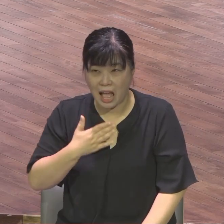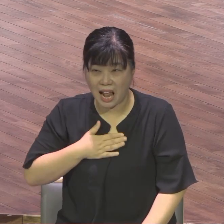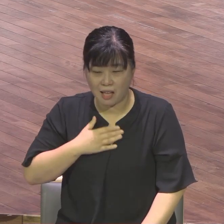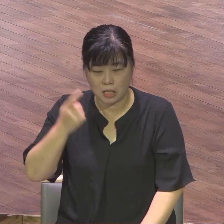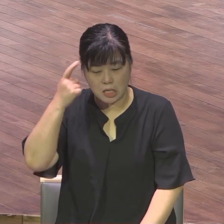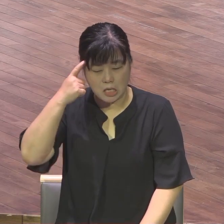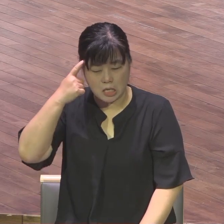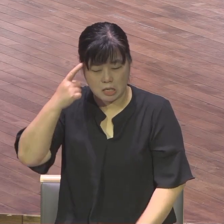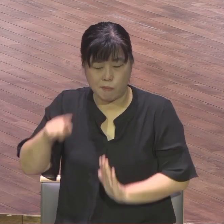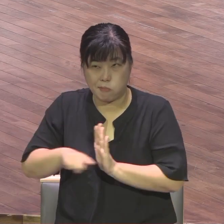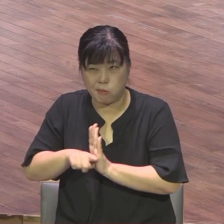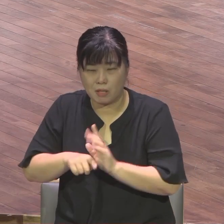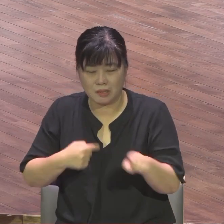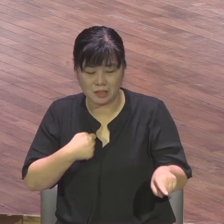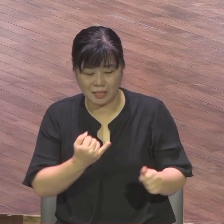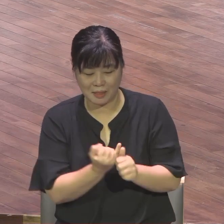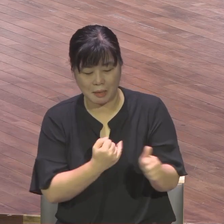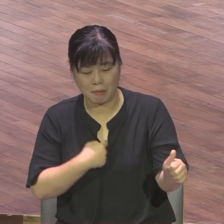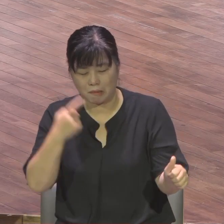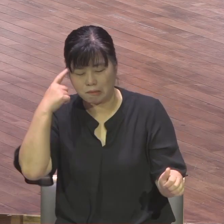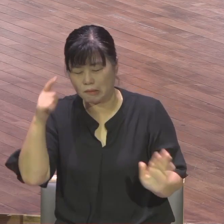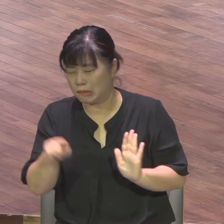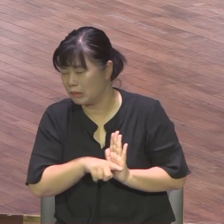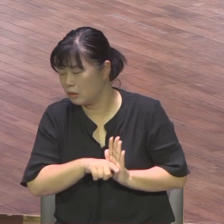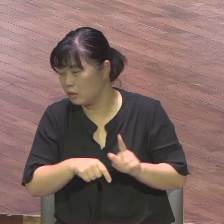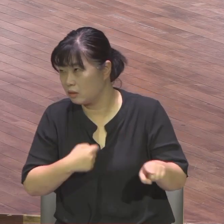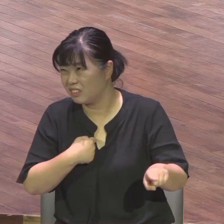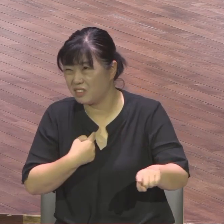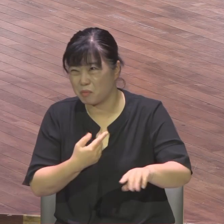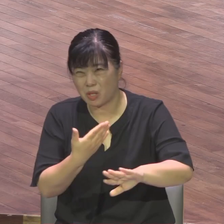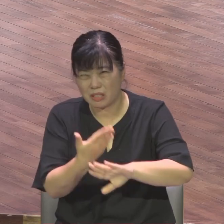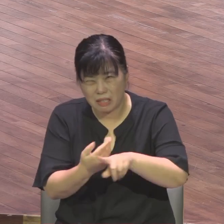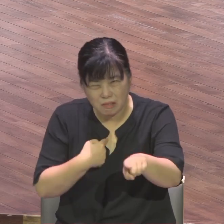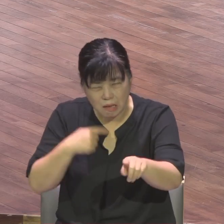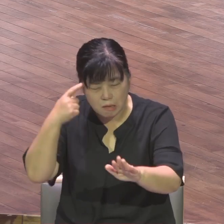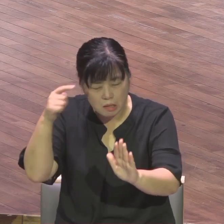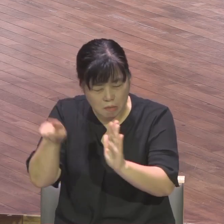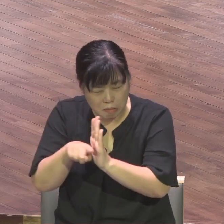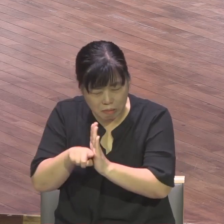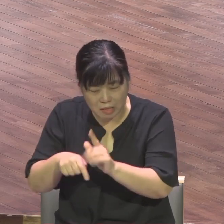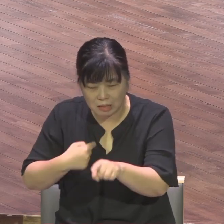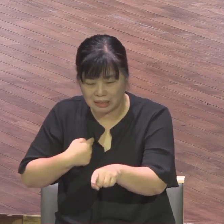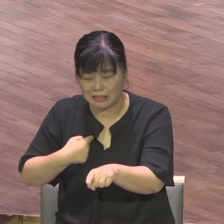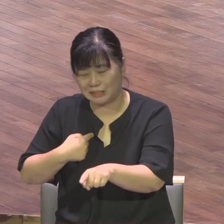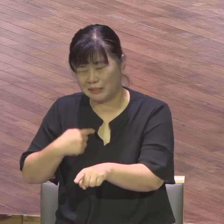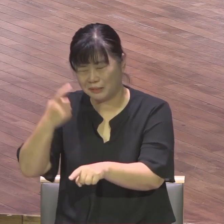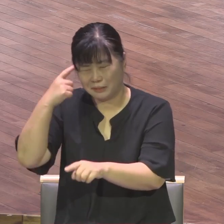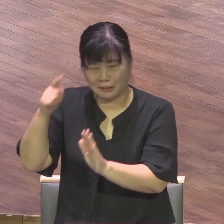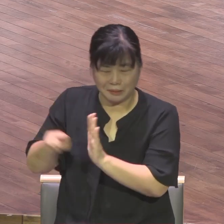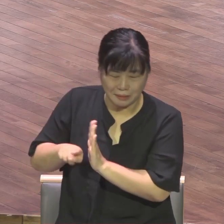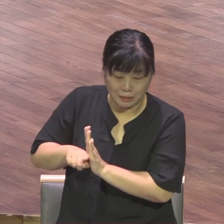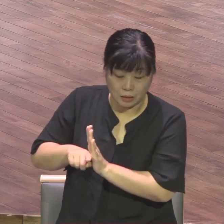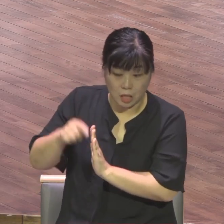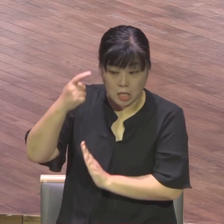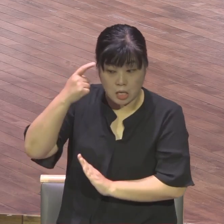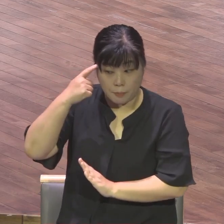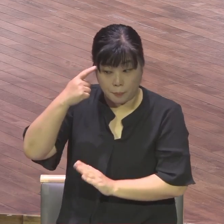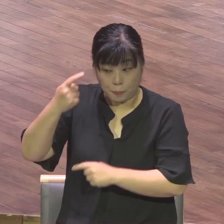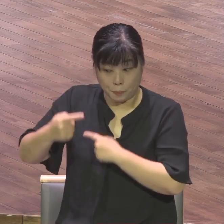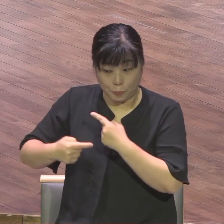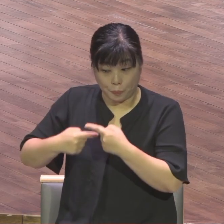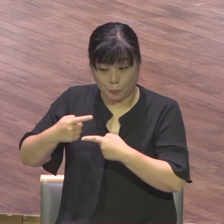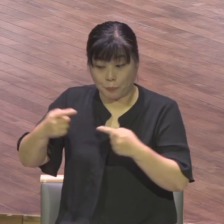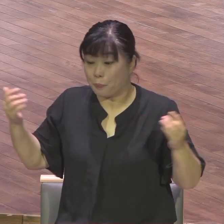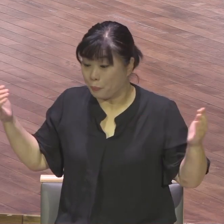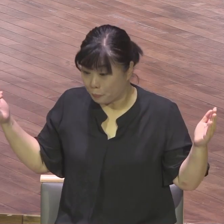남편에 대한 아내에 대한 편견 깨버리시 바랍니다. 자식에 대한 편견, 부모에